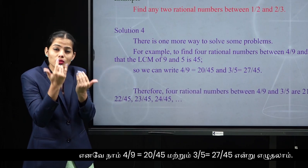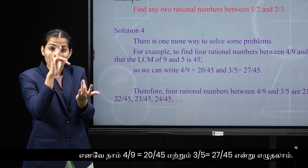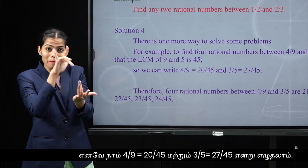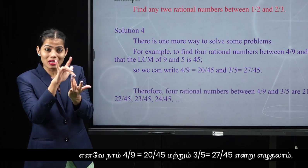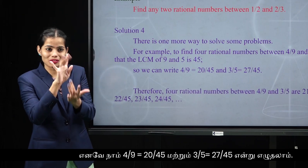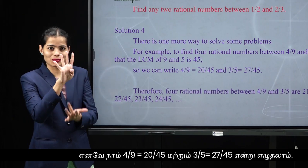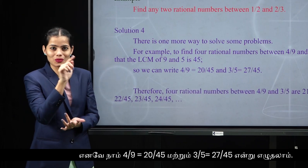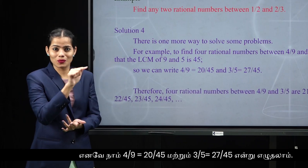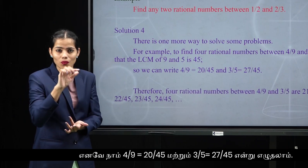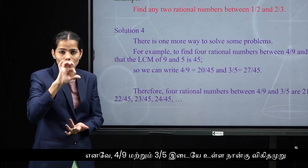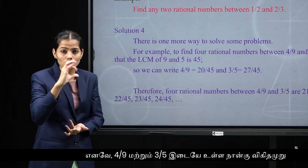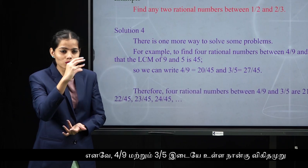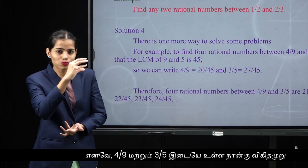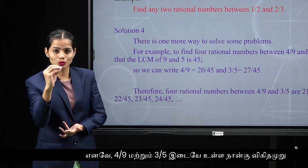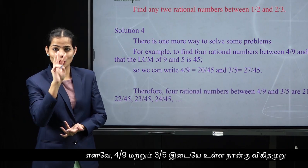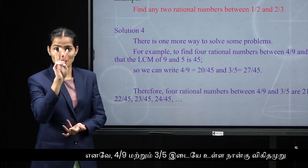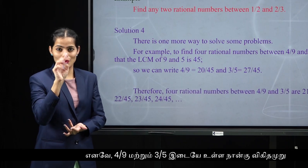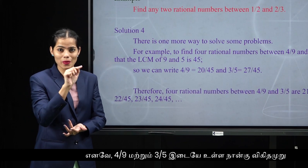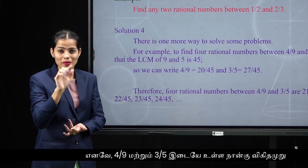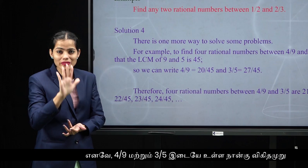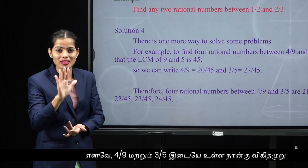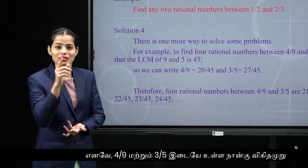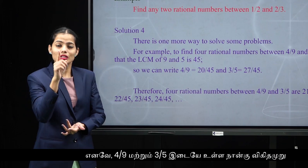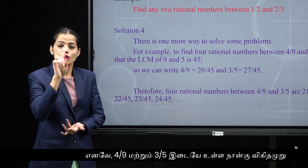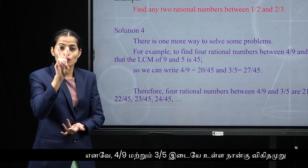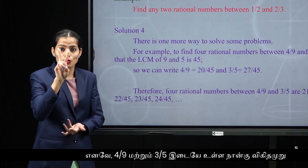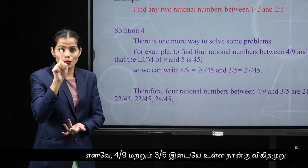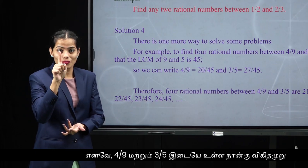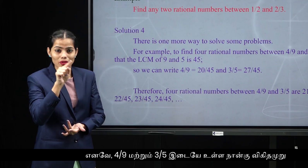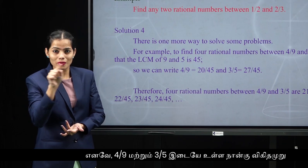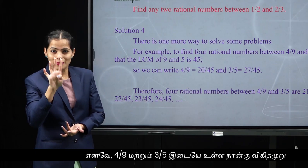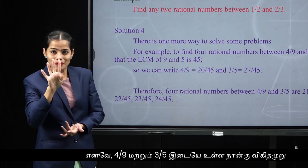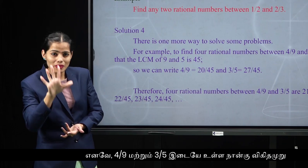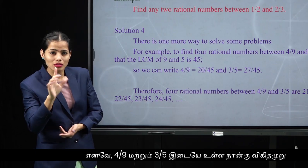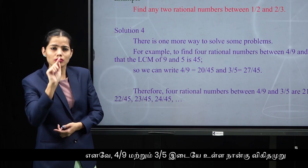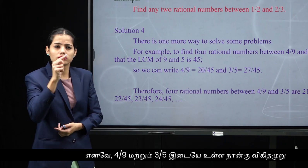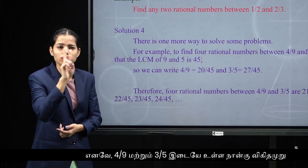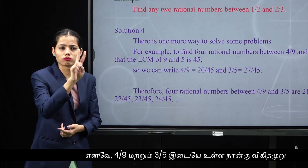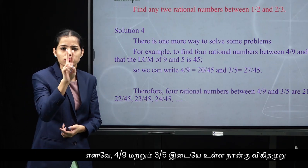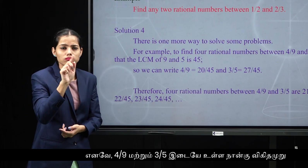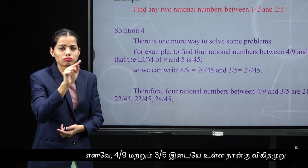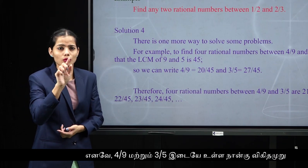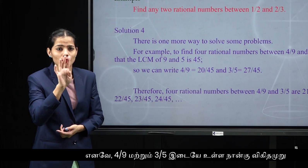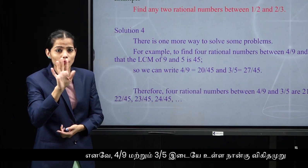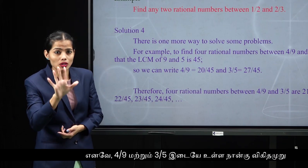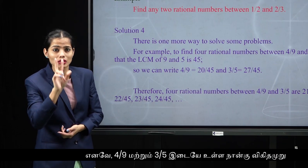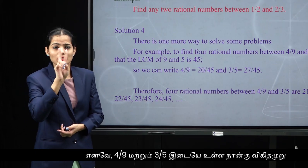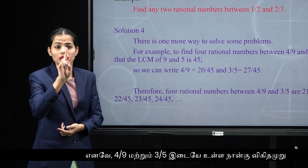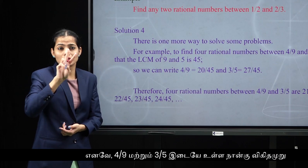27/45 என்று எழுதலாம். எனவே 4/9 மற்றும் 3/5 இடையே உள்ள 4 விகிதமுறு